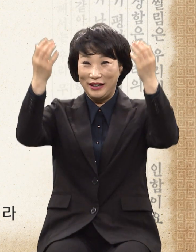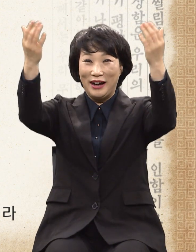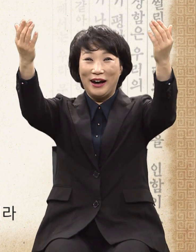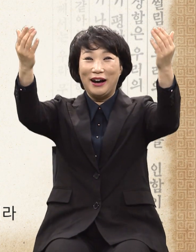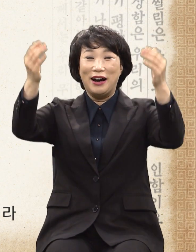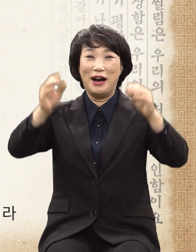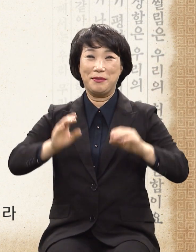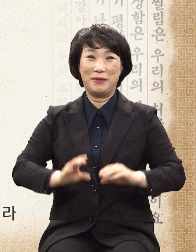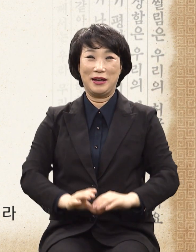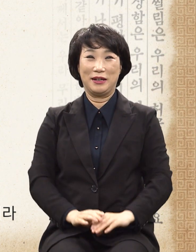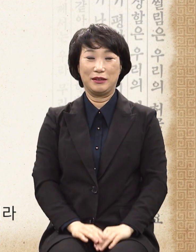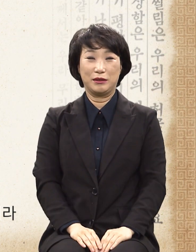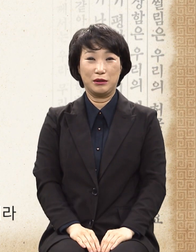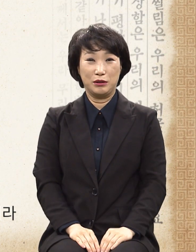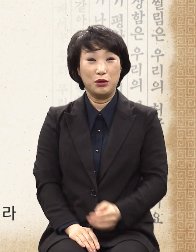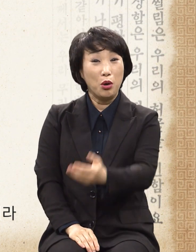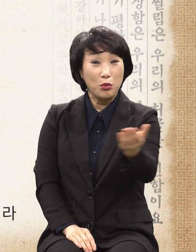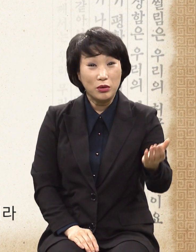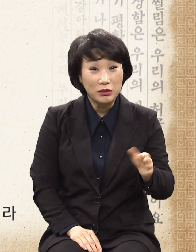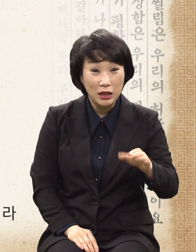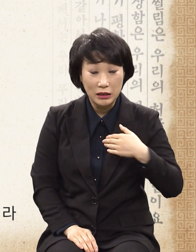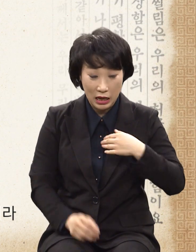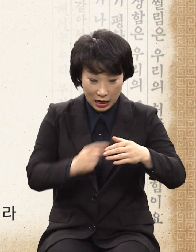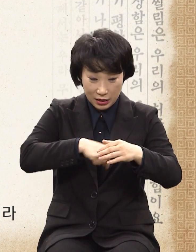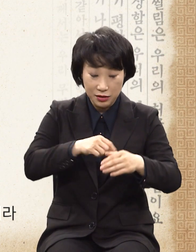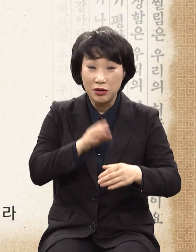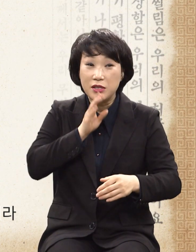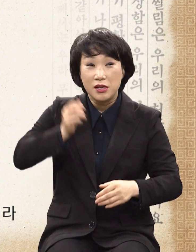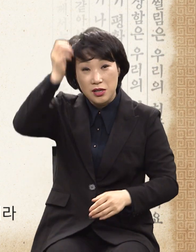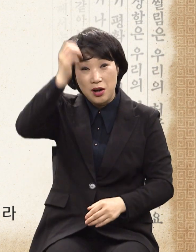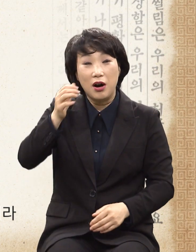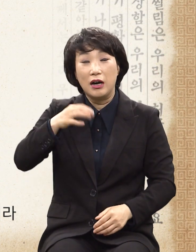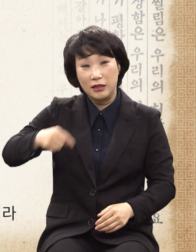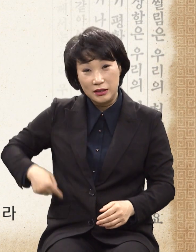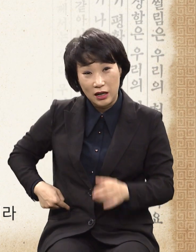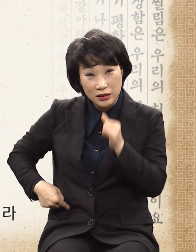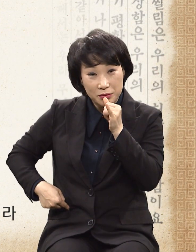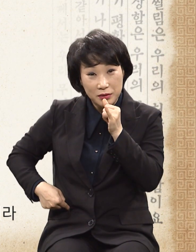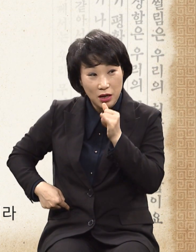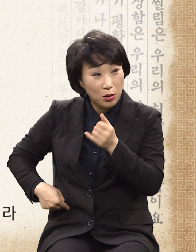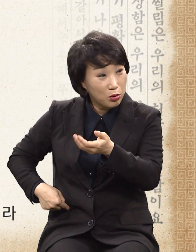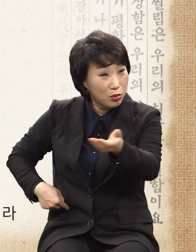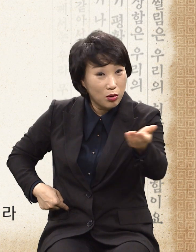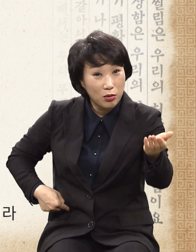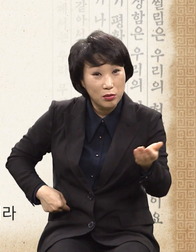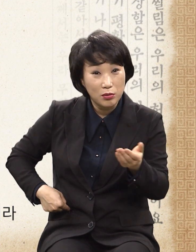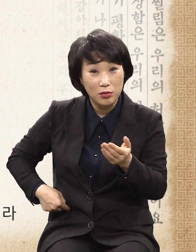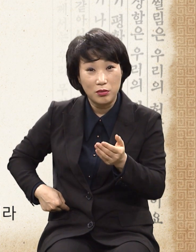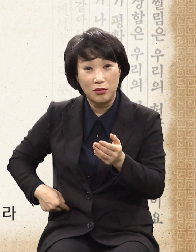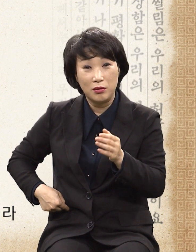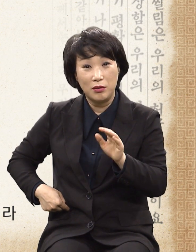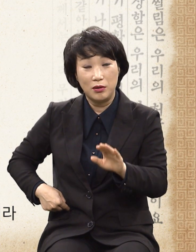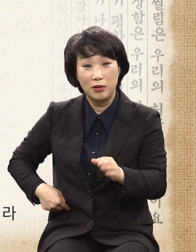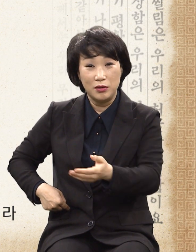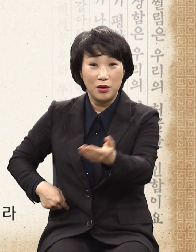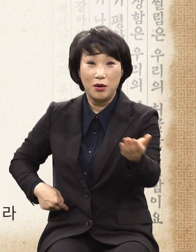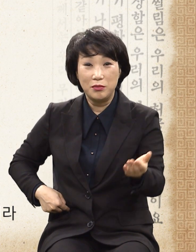할렐루야. 근데 내 속에서 그런 신령한 영적인 양심의